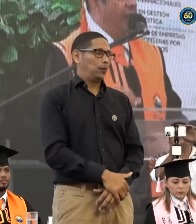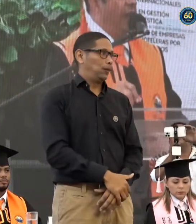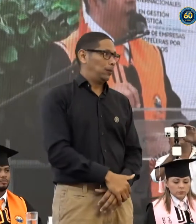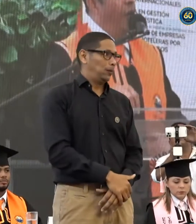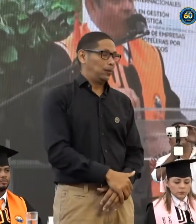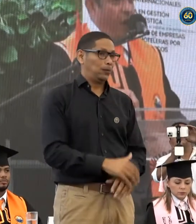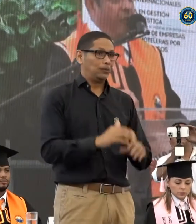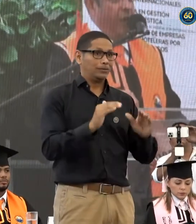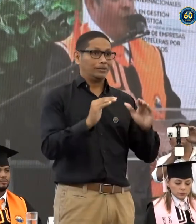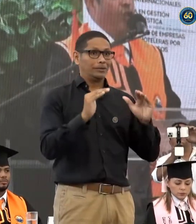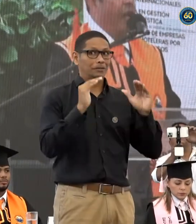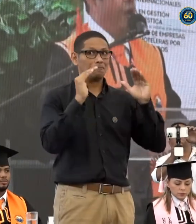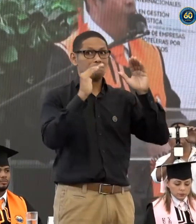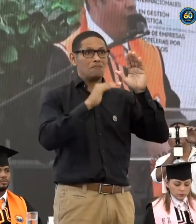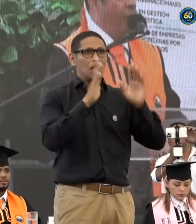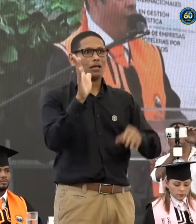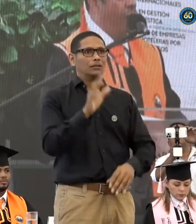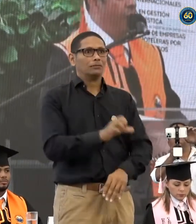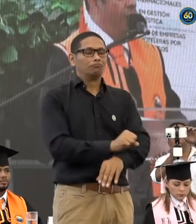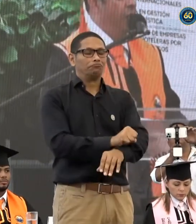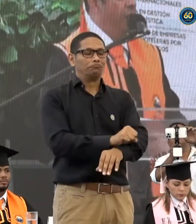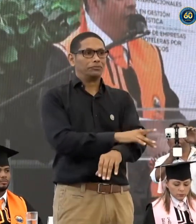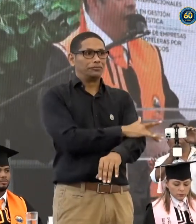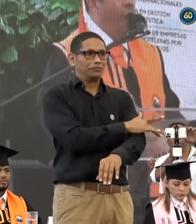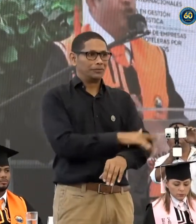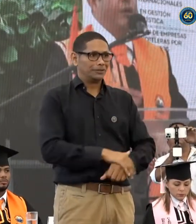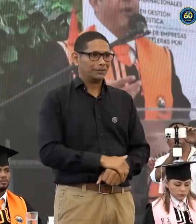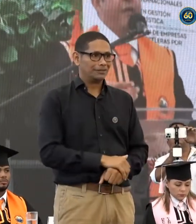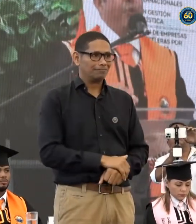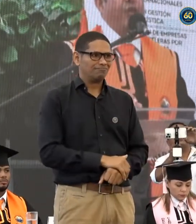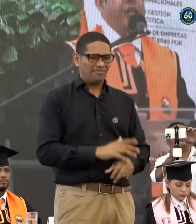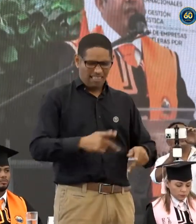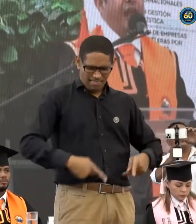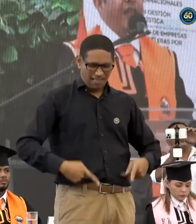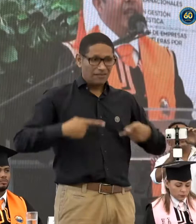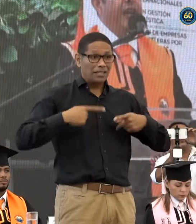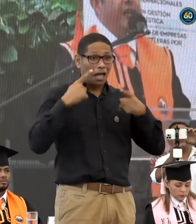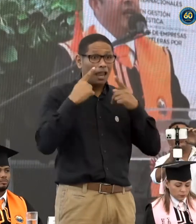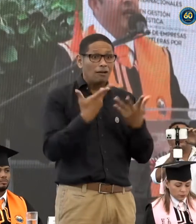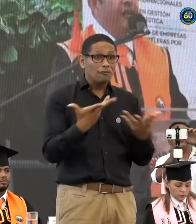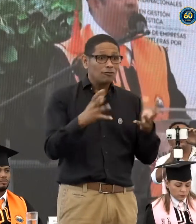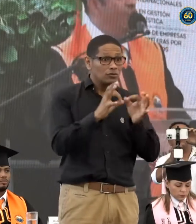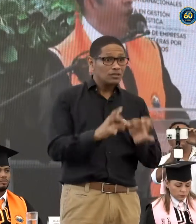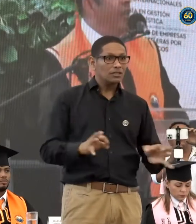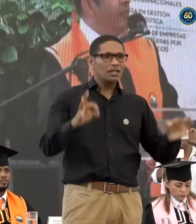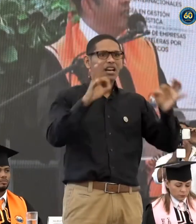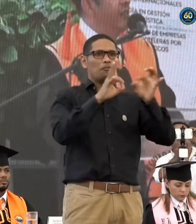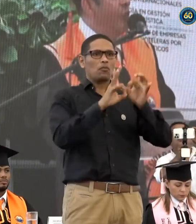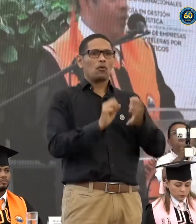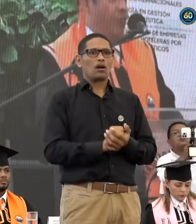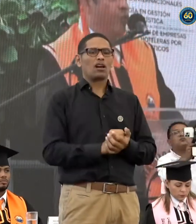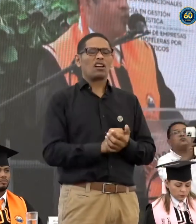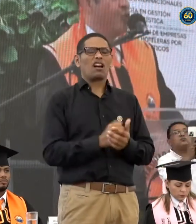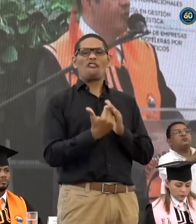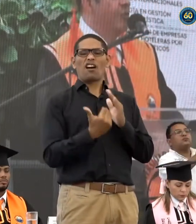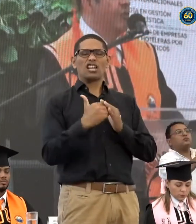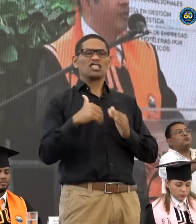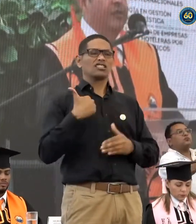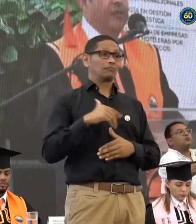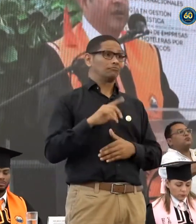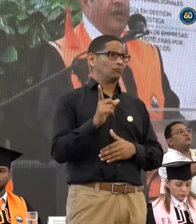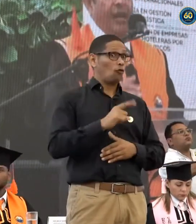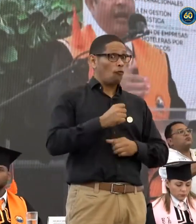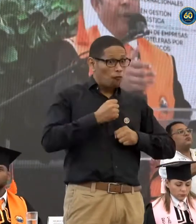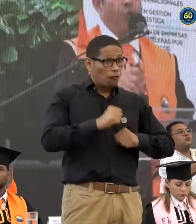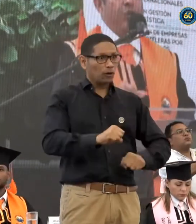gran que no tenga un gran valor y las cosas más importantes de la vida no son gratis cuestan mucho estar aquí